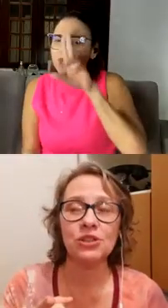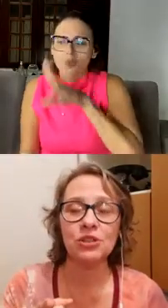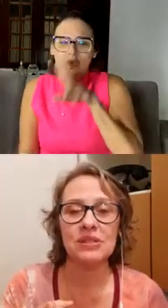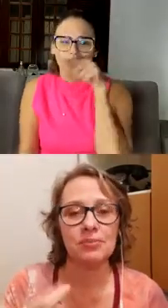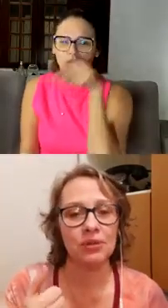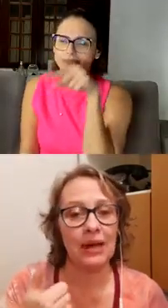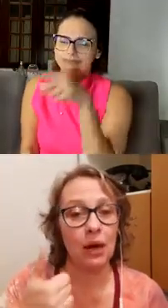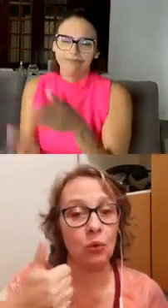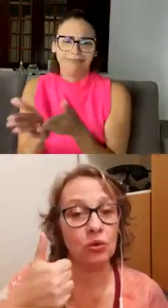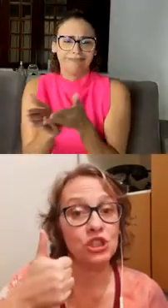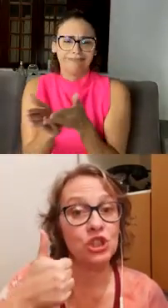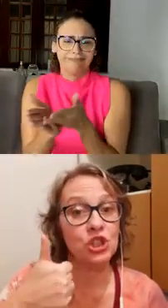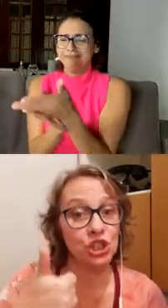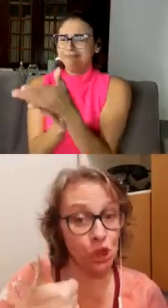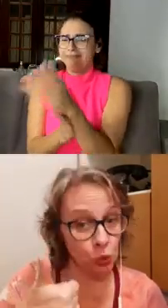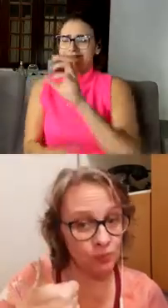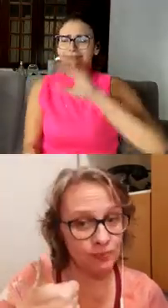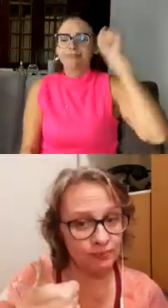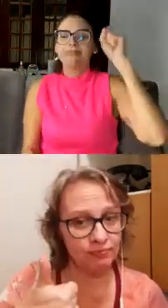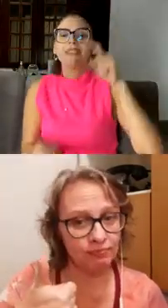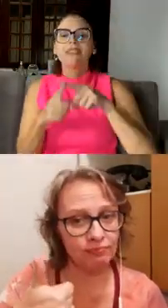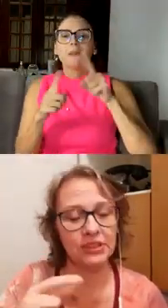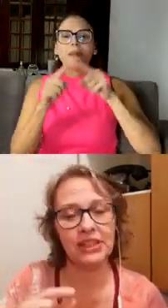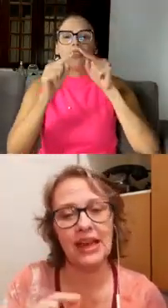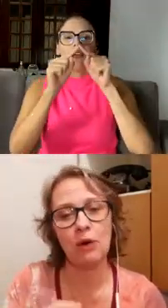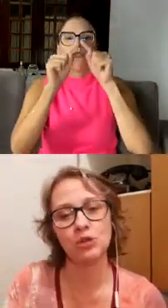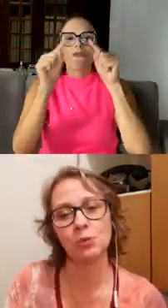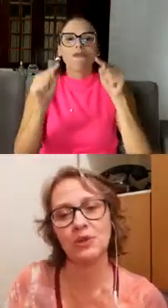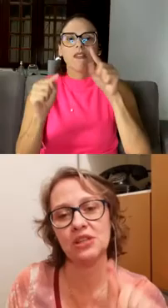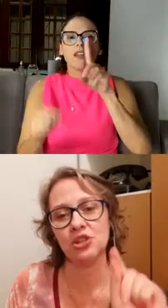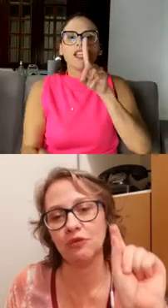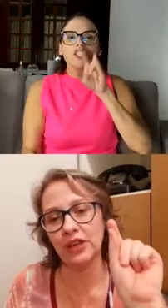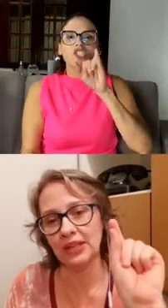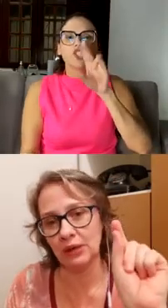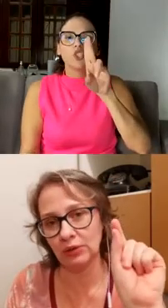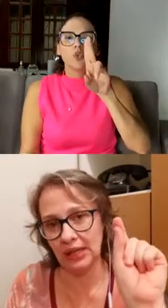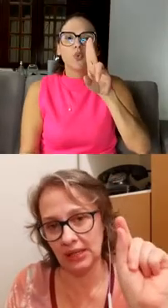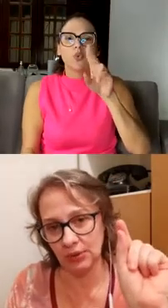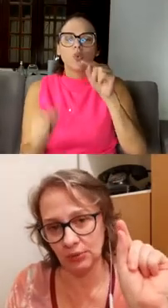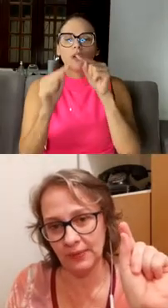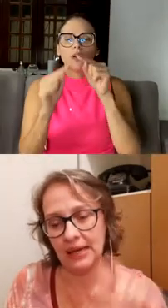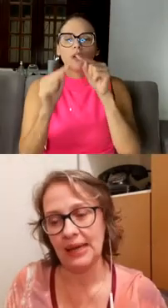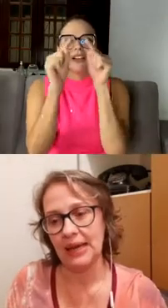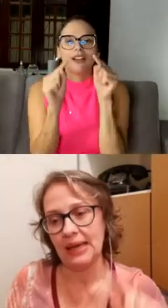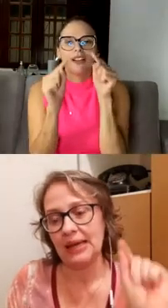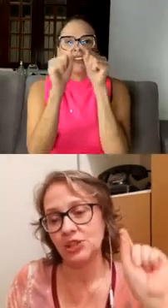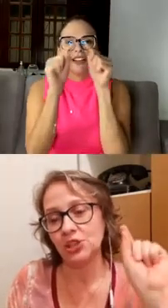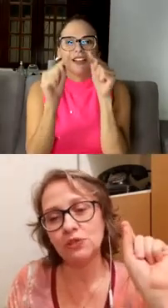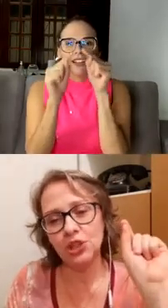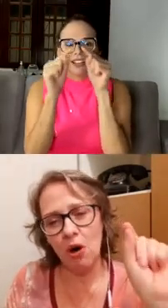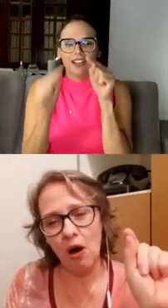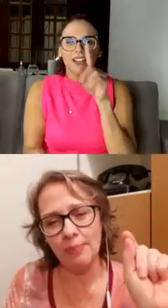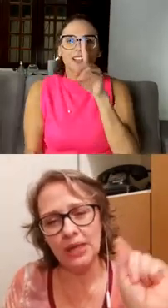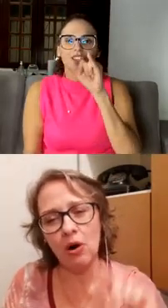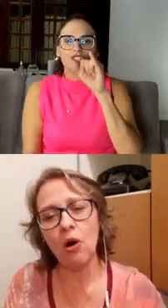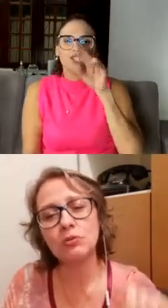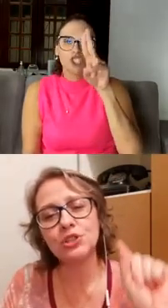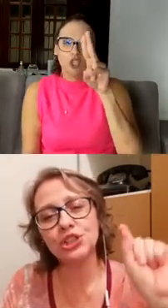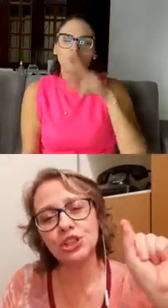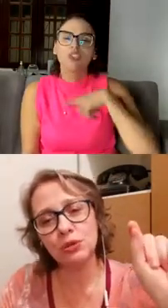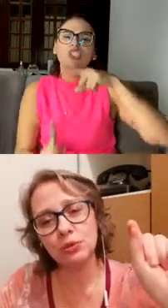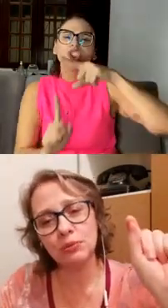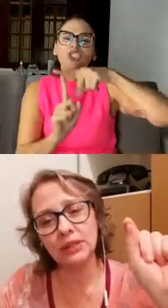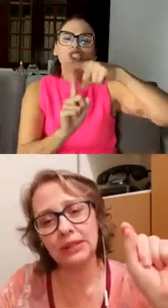Pílula anticoncepcional, DIU, que é um dispositivo intrauterino, DIU de cobre